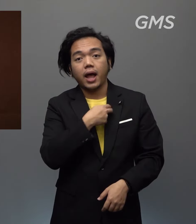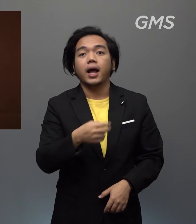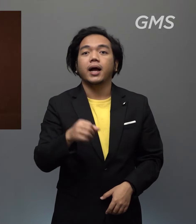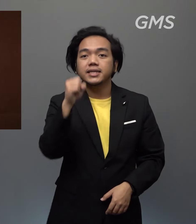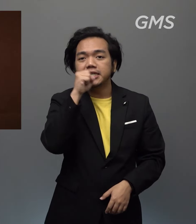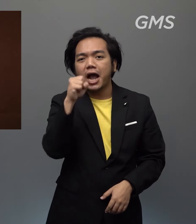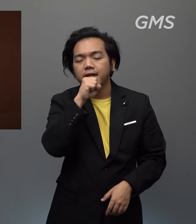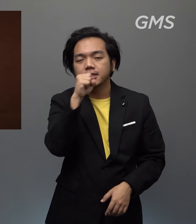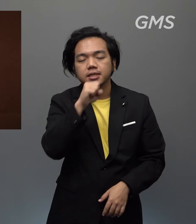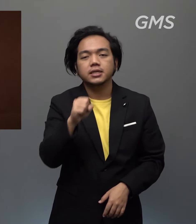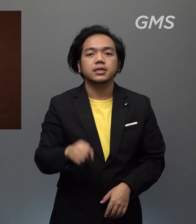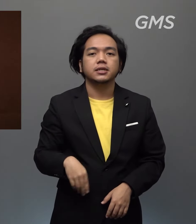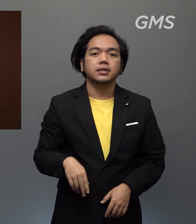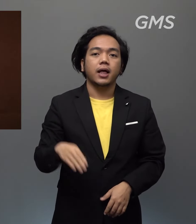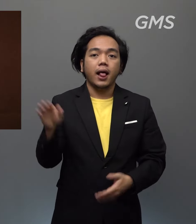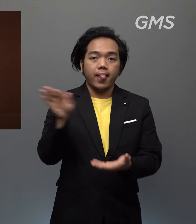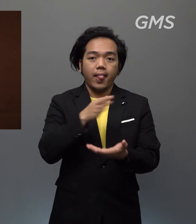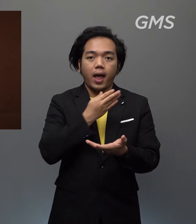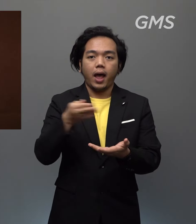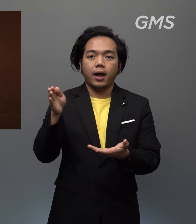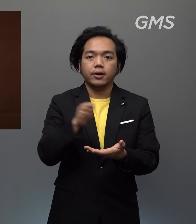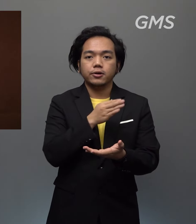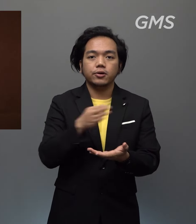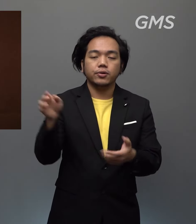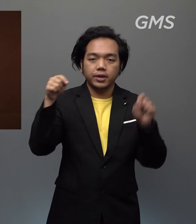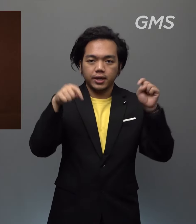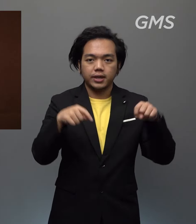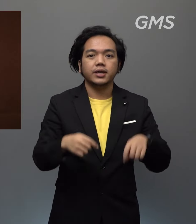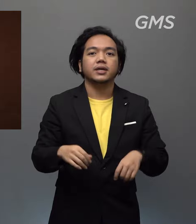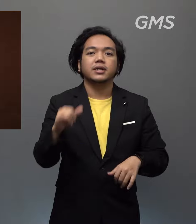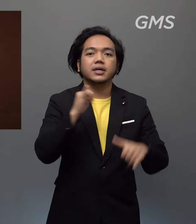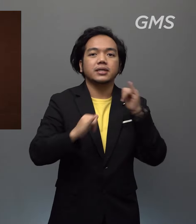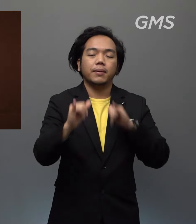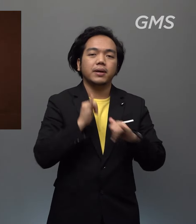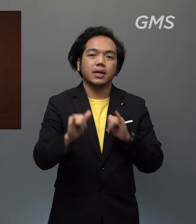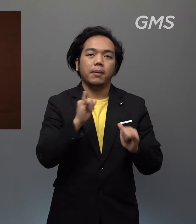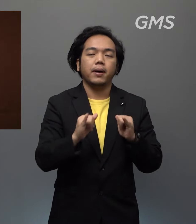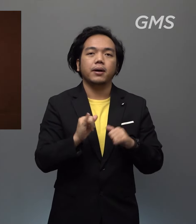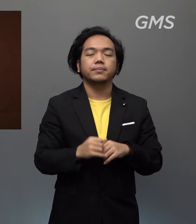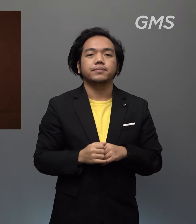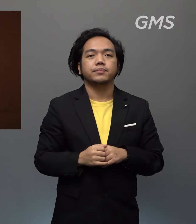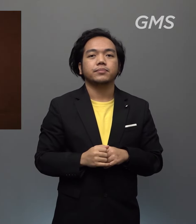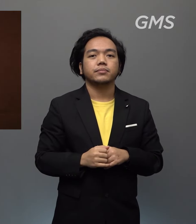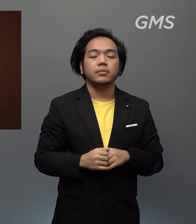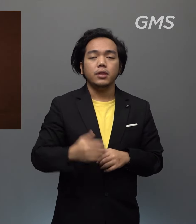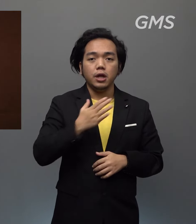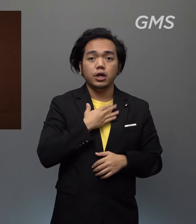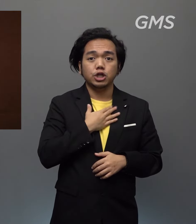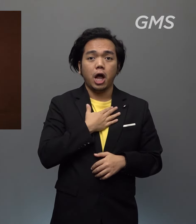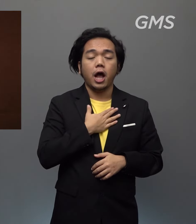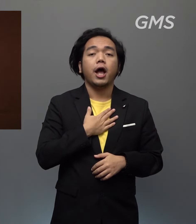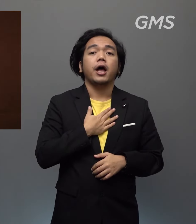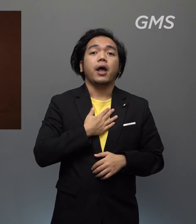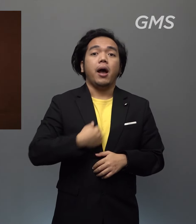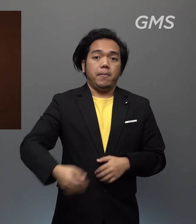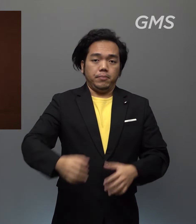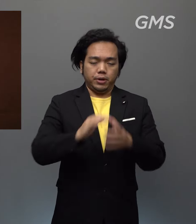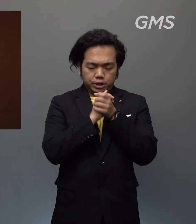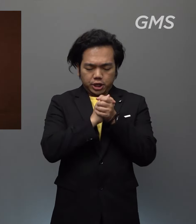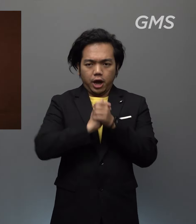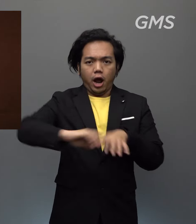ini bersama-sama. Dan saya akan menuntun Anda semua di dalam doa. Saya percaya Roh Kudus akan meneguhkan firman yang kita sudah